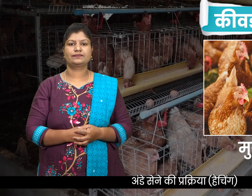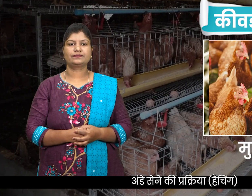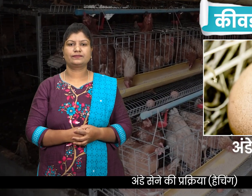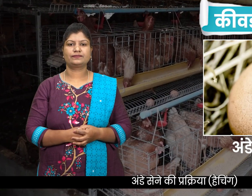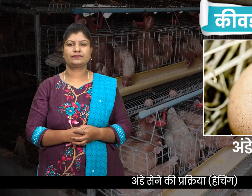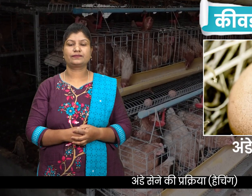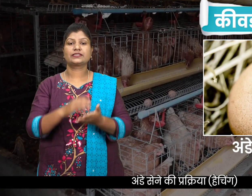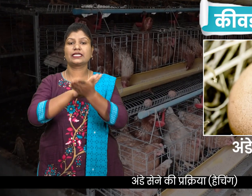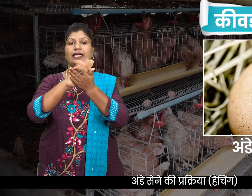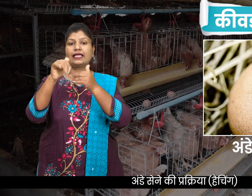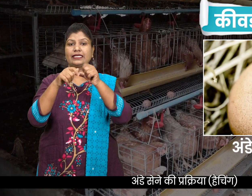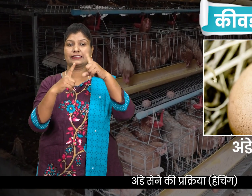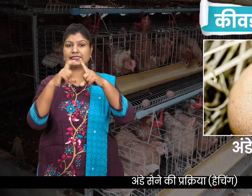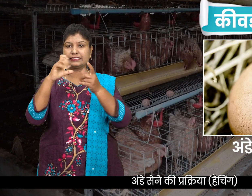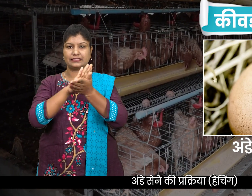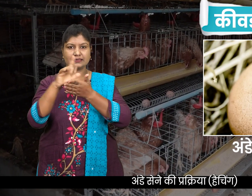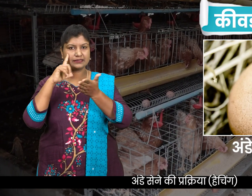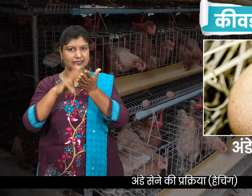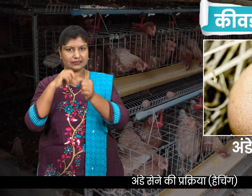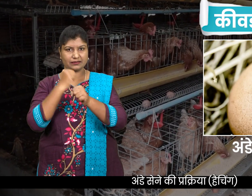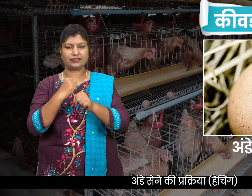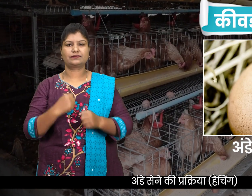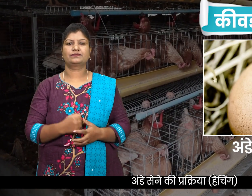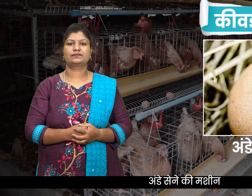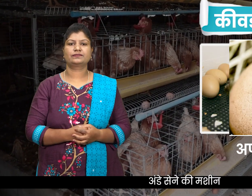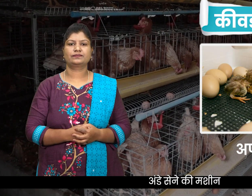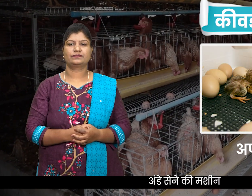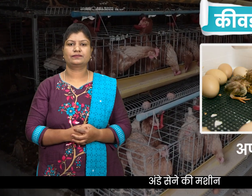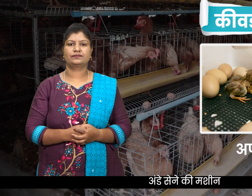अंडे सेने की प्रक्रिया हिचिंग, अंडे सेने की मशीन,